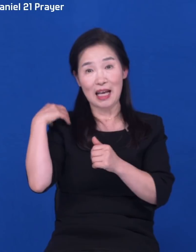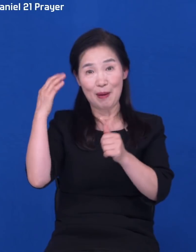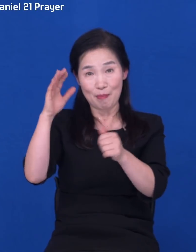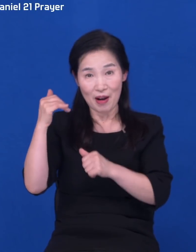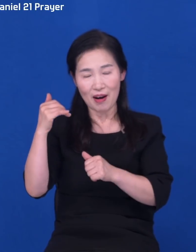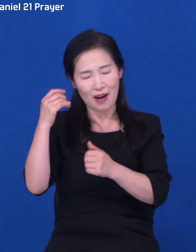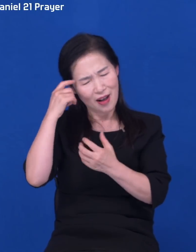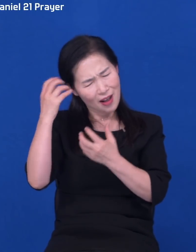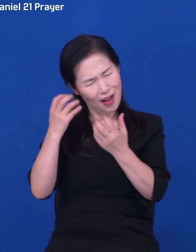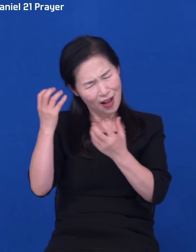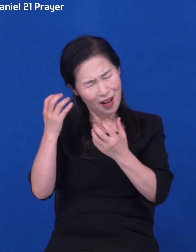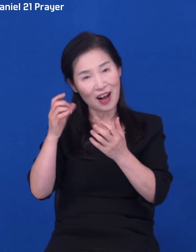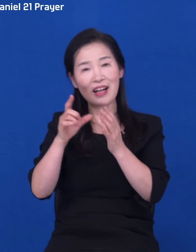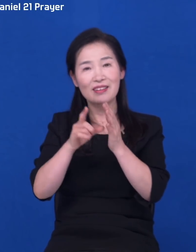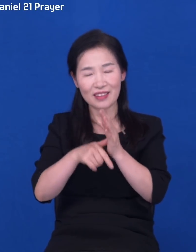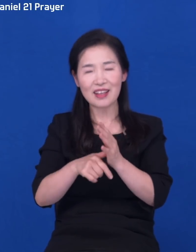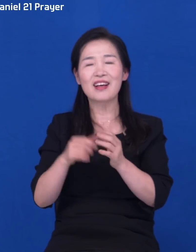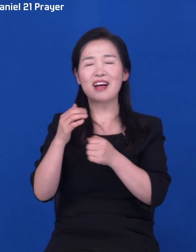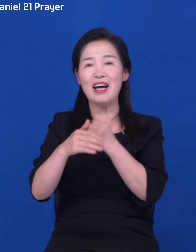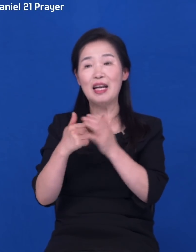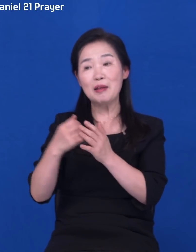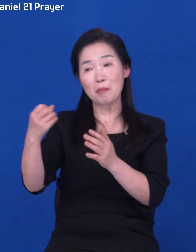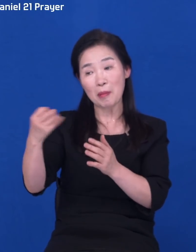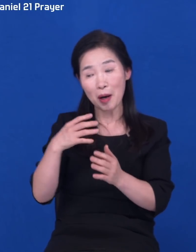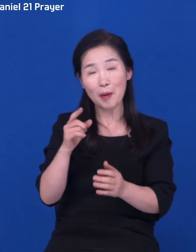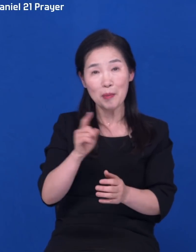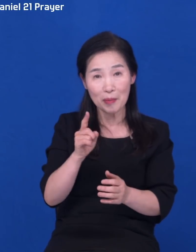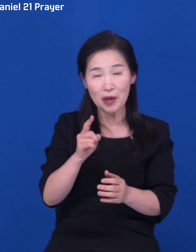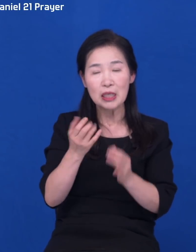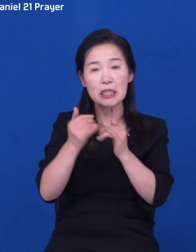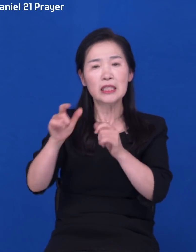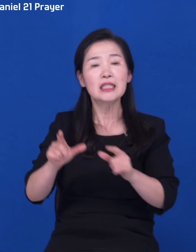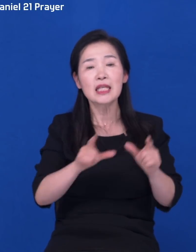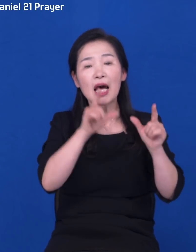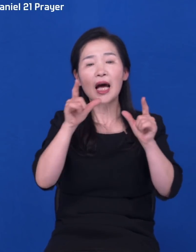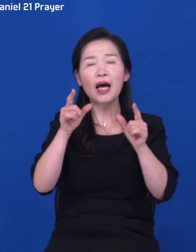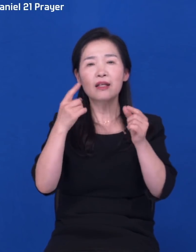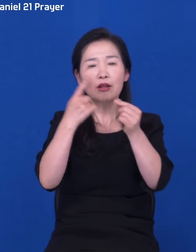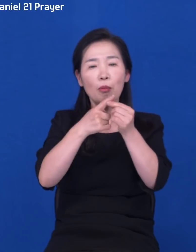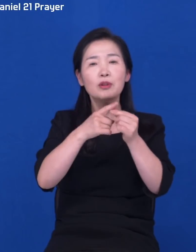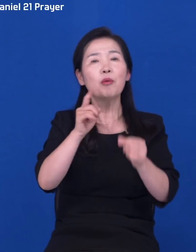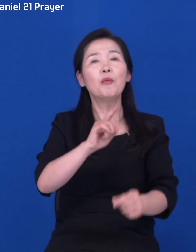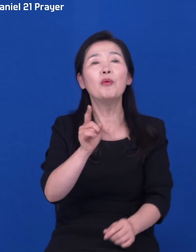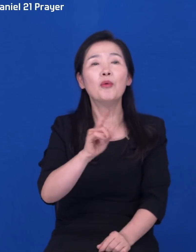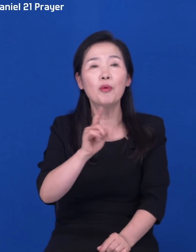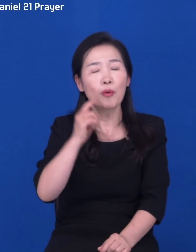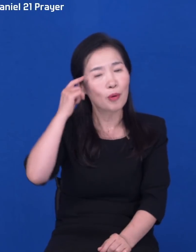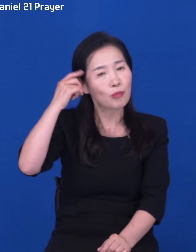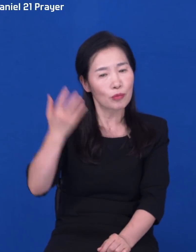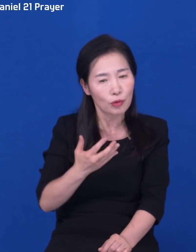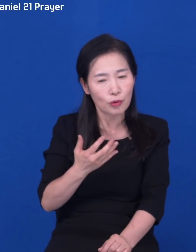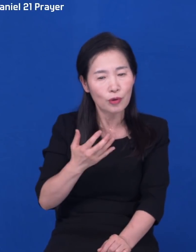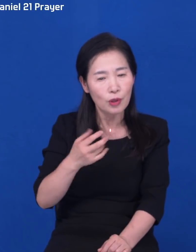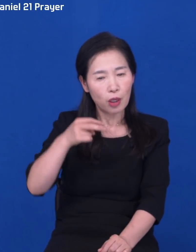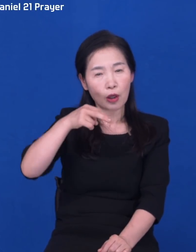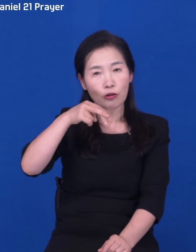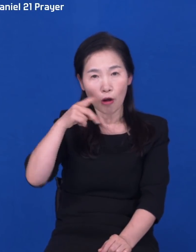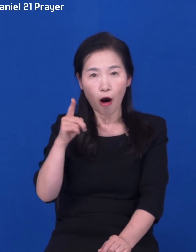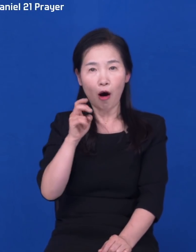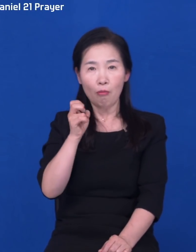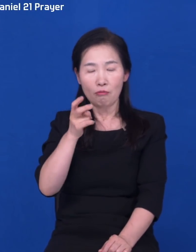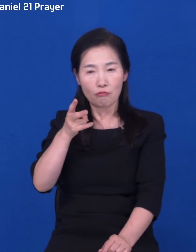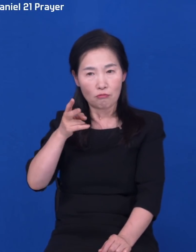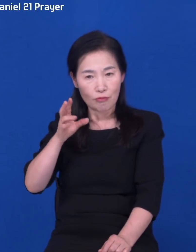이런 거 하셨어요. 정은아, 너 인생의 1번이 뭐야? 이렇게 하시는데 갑자기 저도 사명이 이런 거예요.